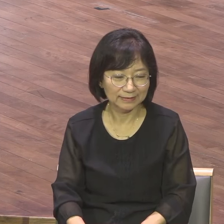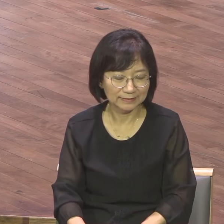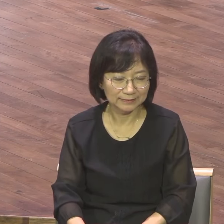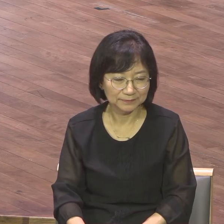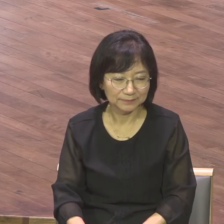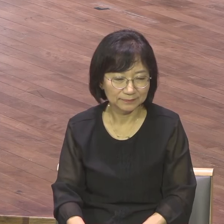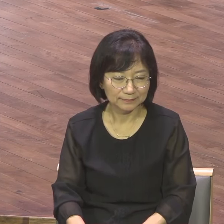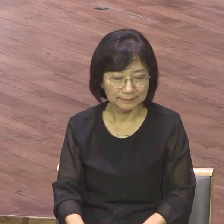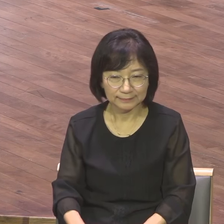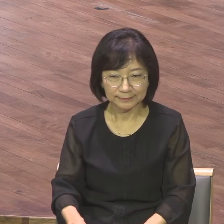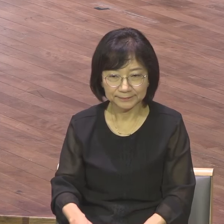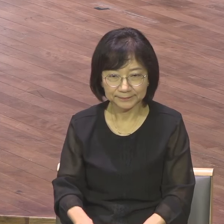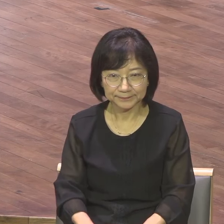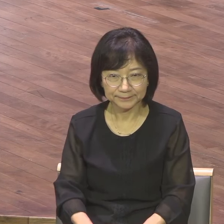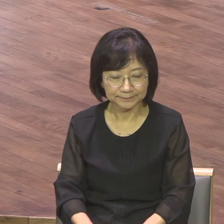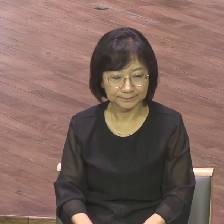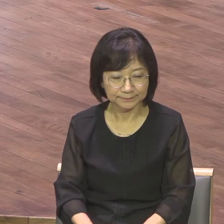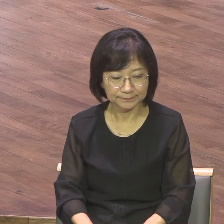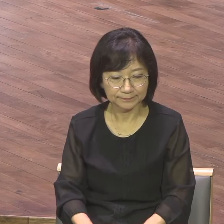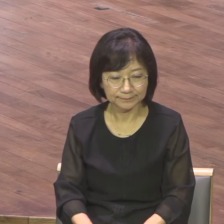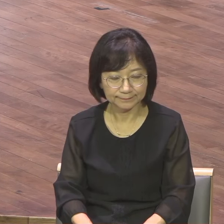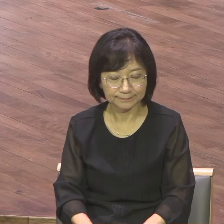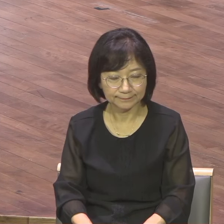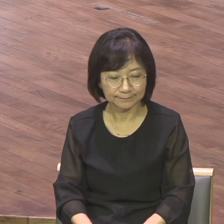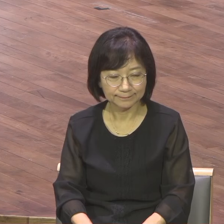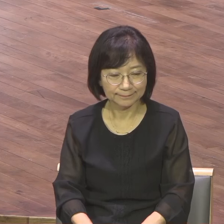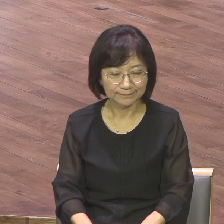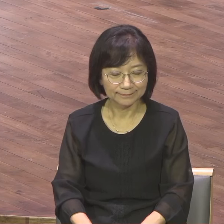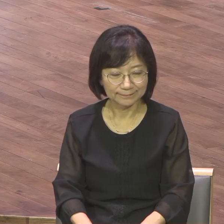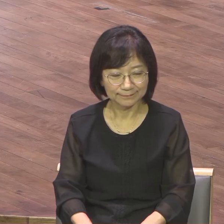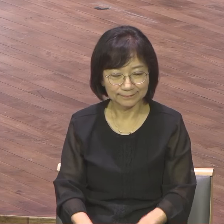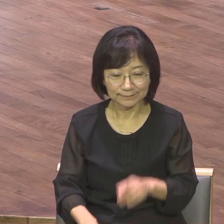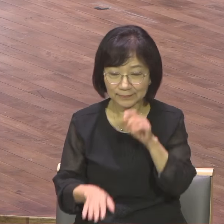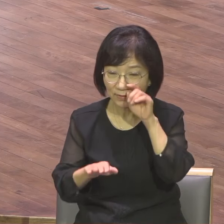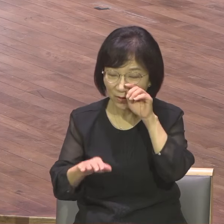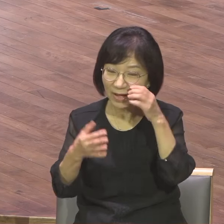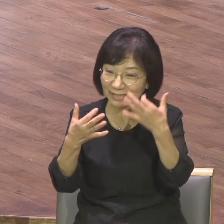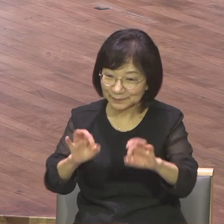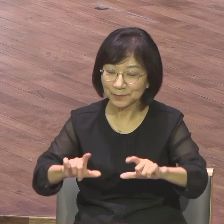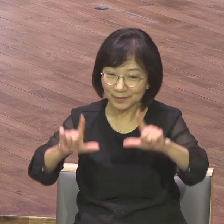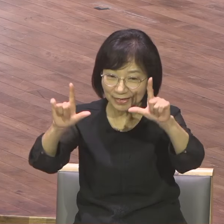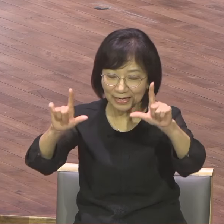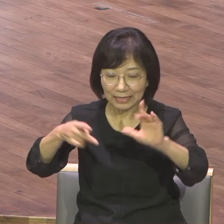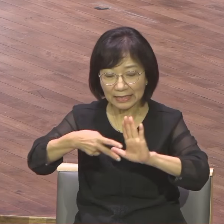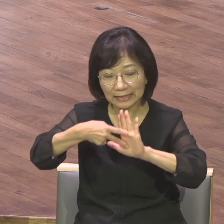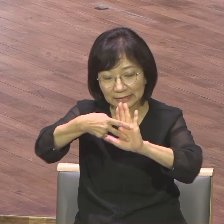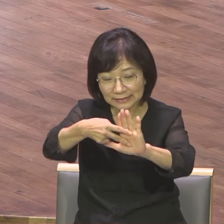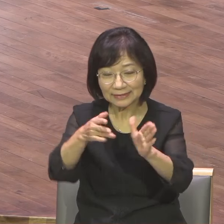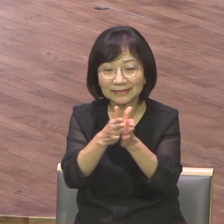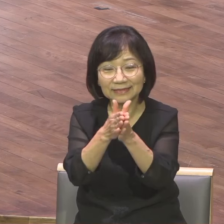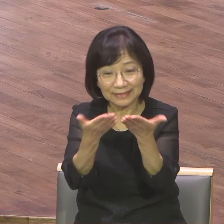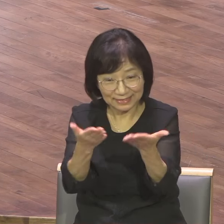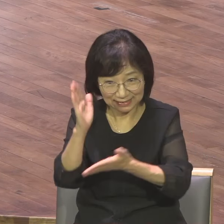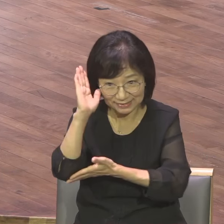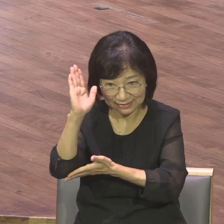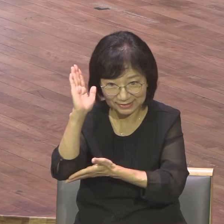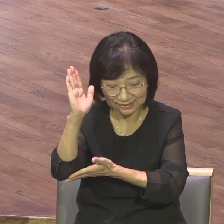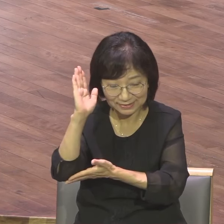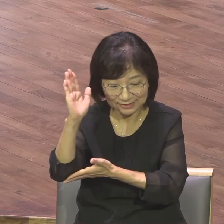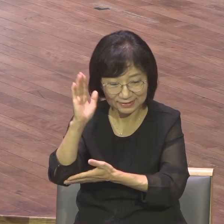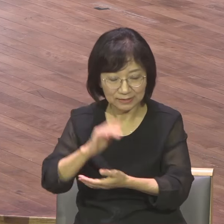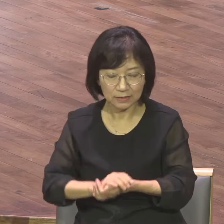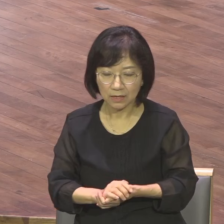절대 양보하면 안 돼. 우리가 지금 금요 시간에 이사야서 말씀 살펴보고 있는데 오늘 말씀